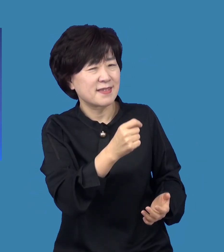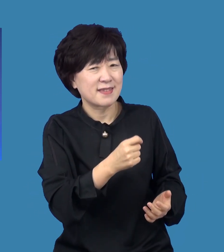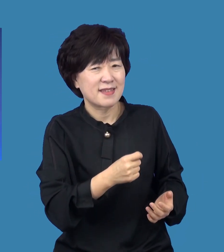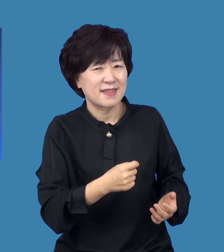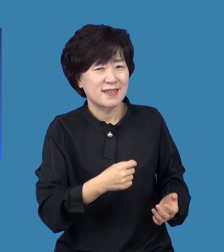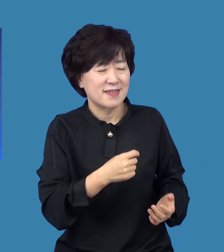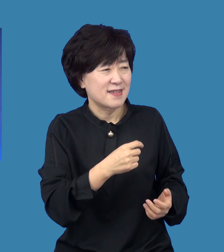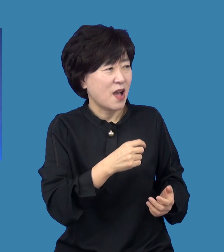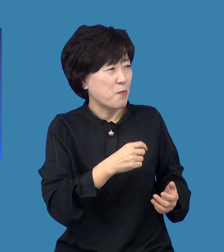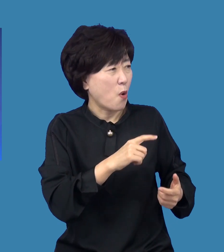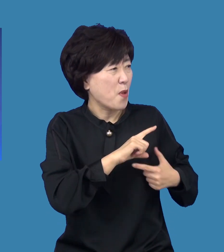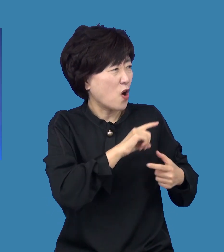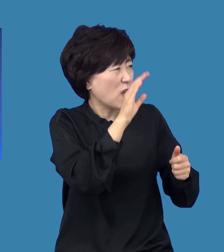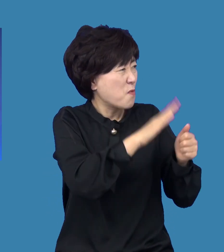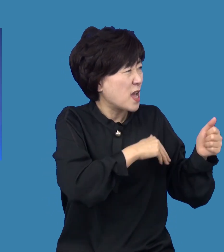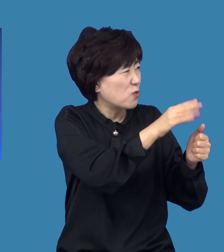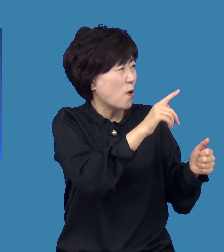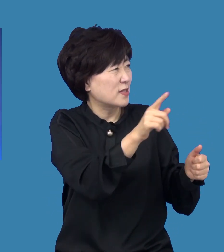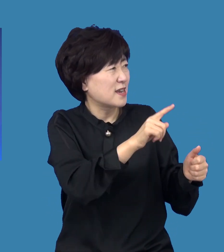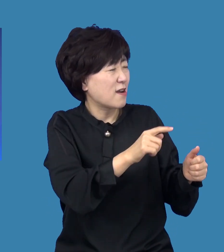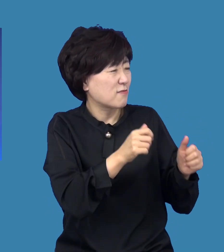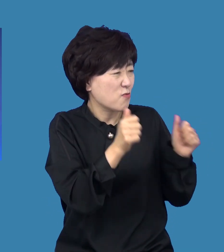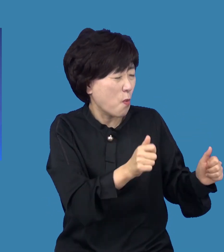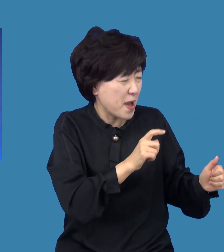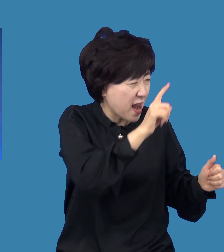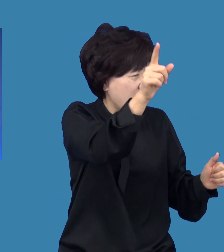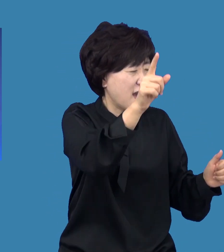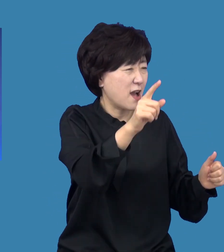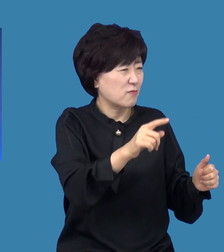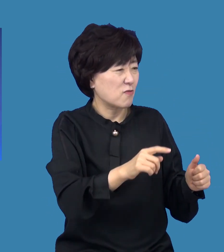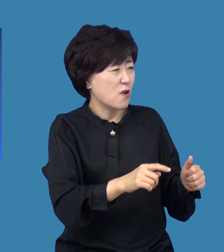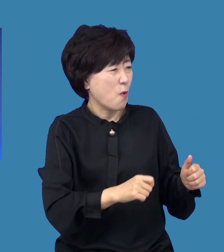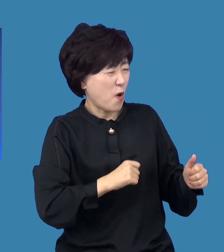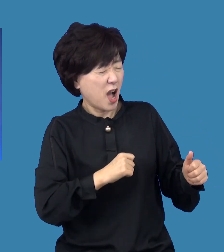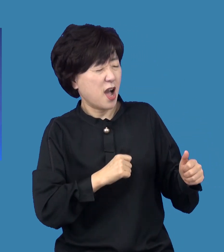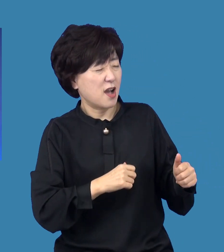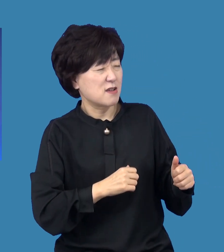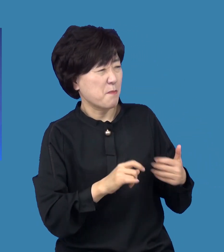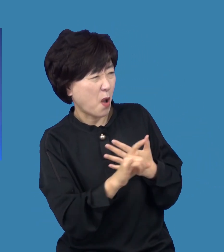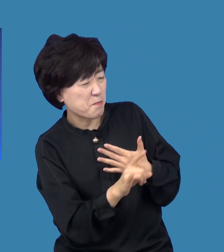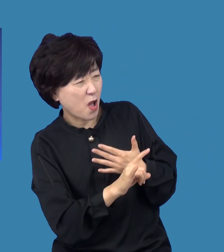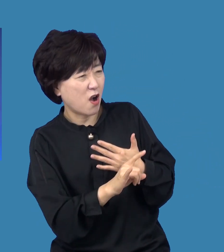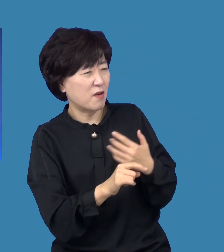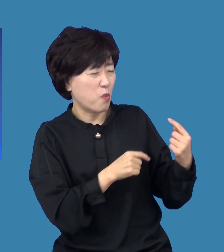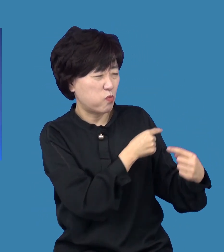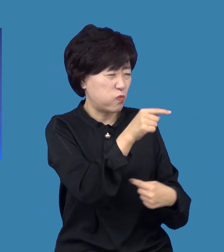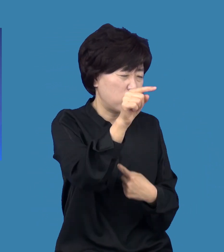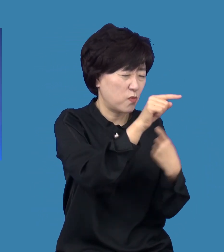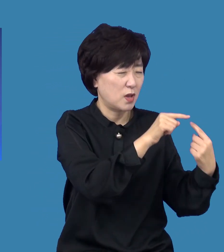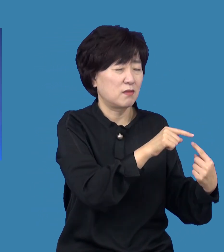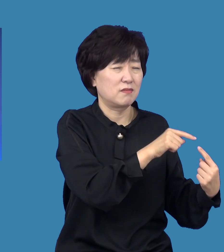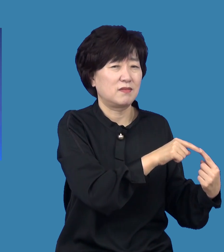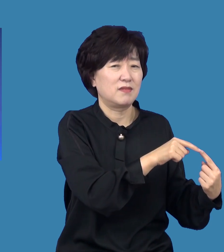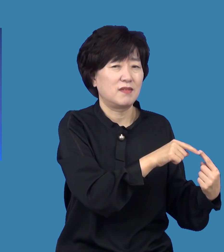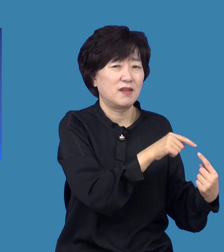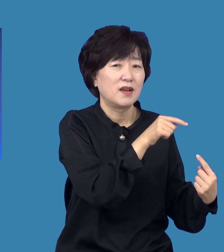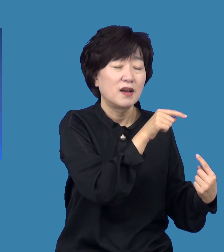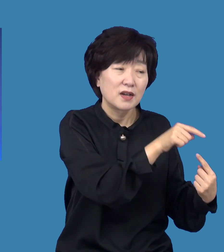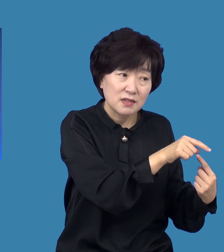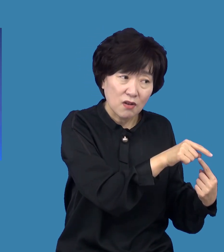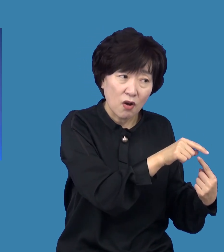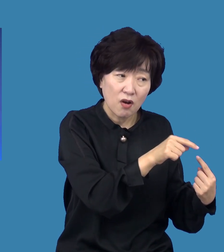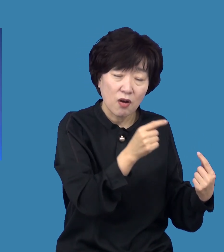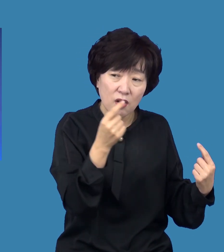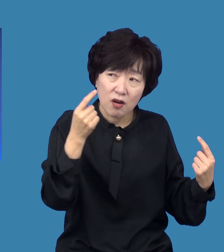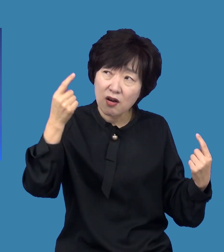명예훼손으로 고소를 하기도 하고 발을 내기도 하고 변명을 하기도 하고 막 해요. 그런데 과연 그것만큼 하나님의